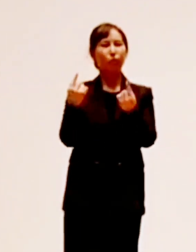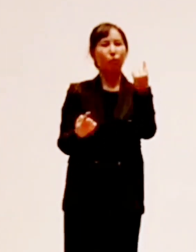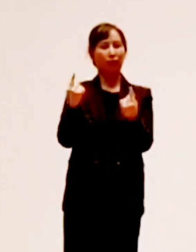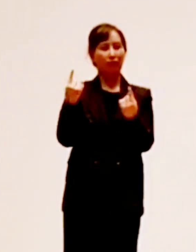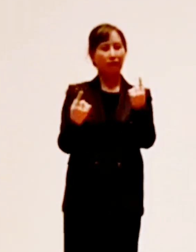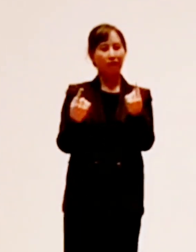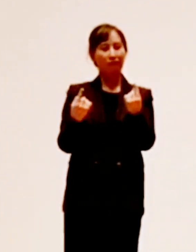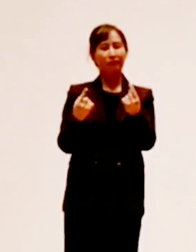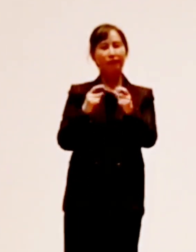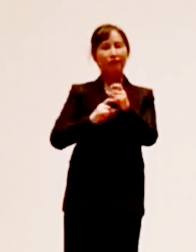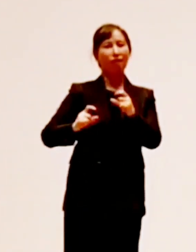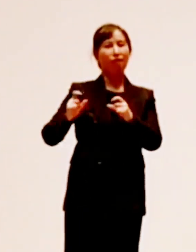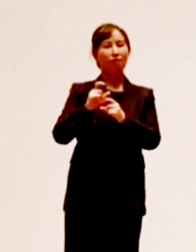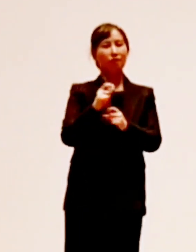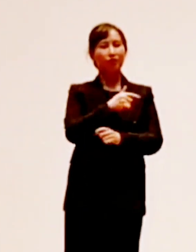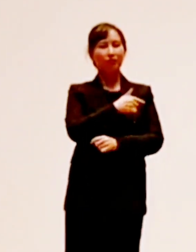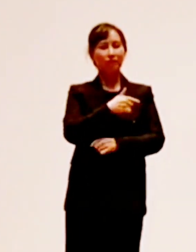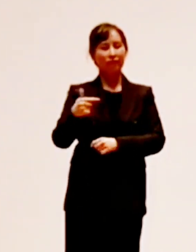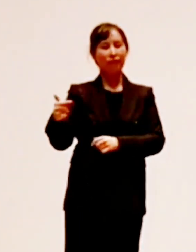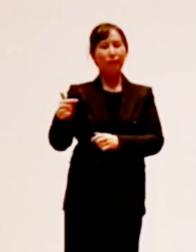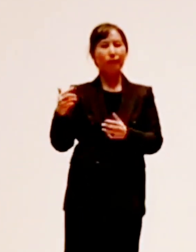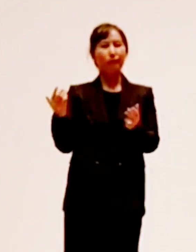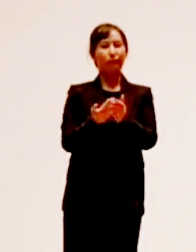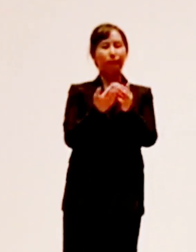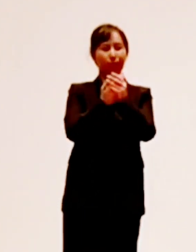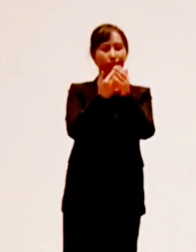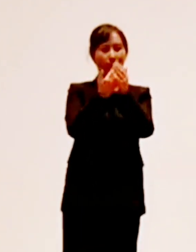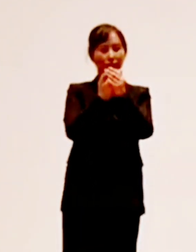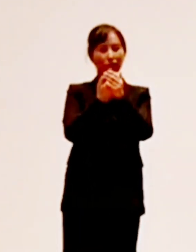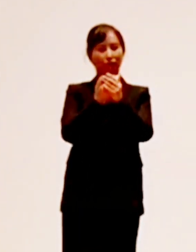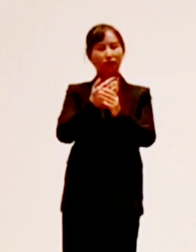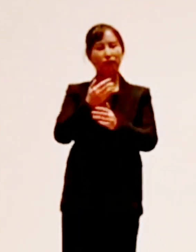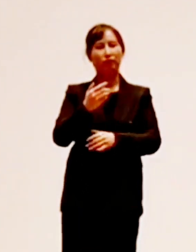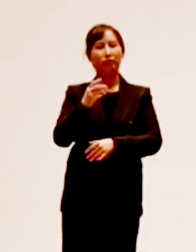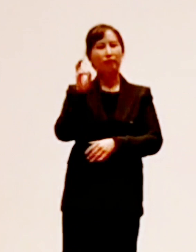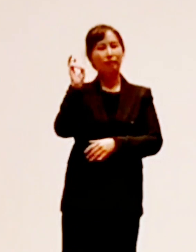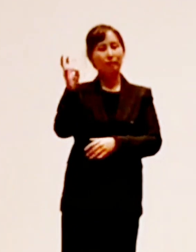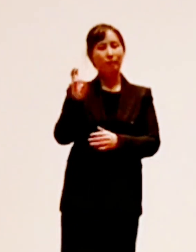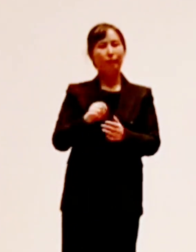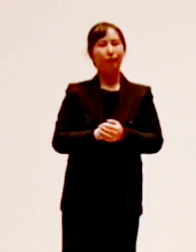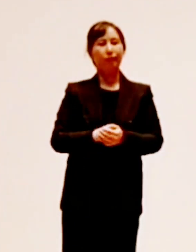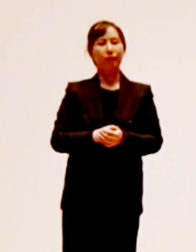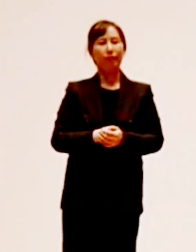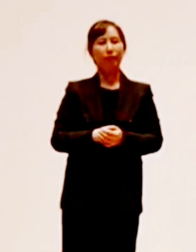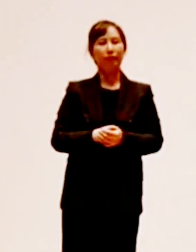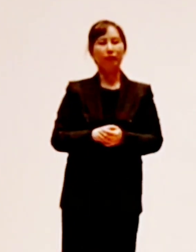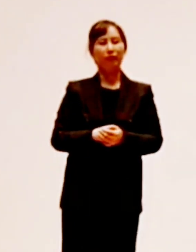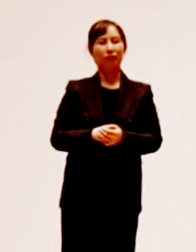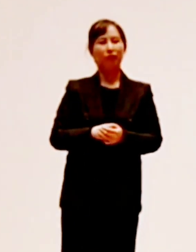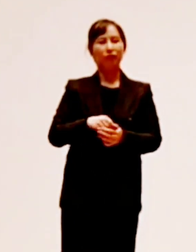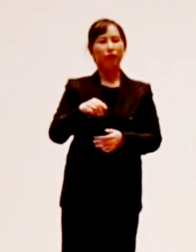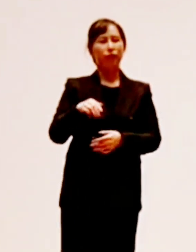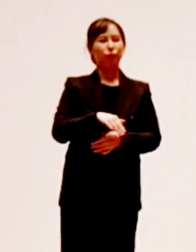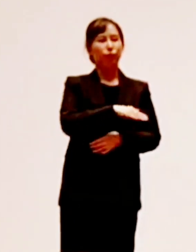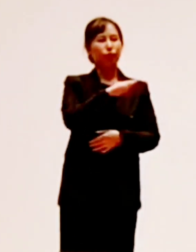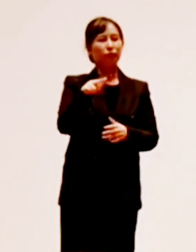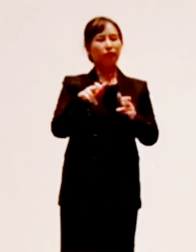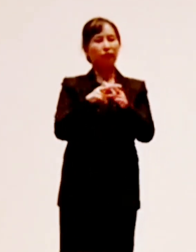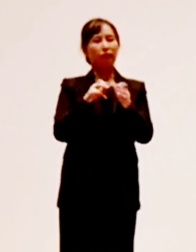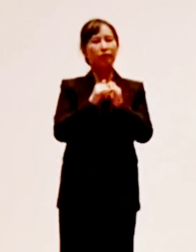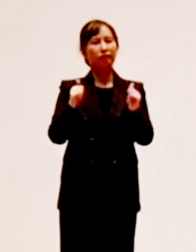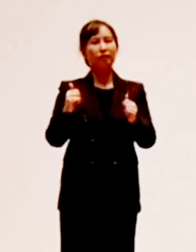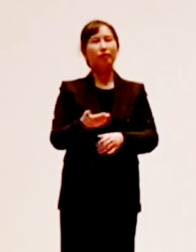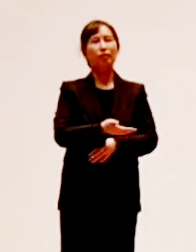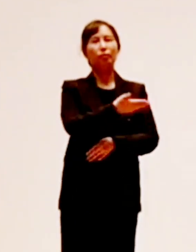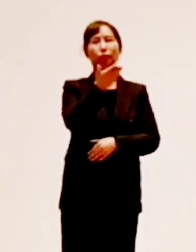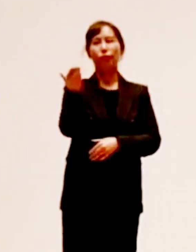크게 발전 성장하리라 믿습니다. 그에 못지않게 우리 장애인